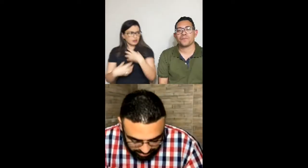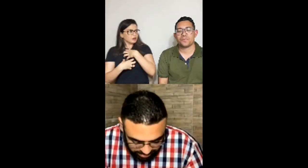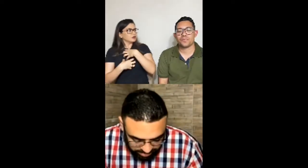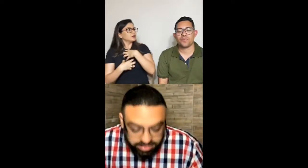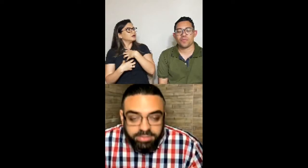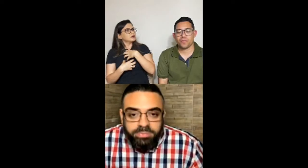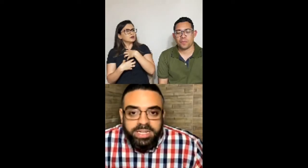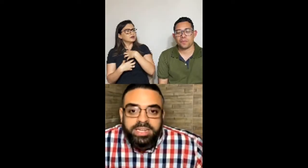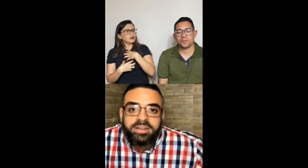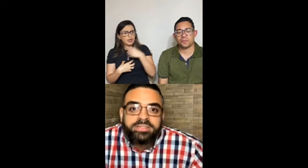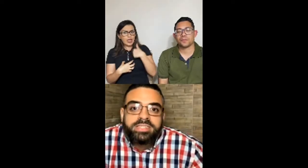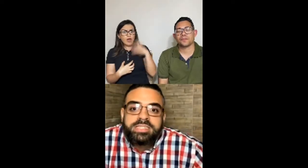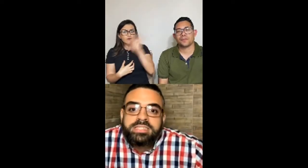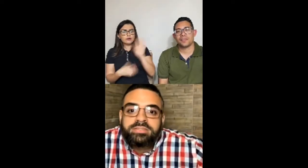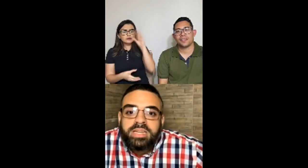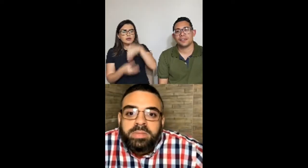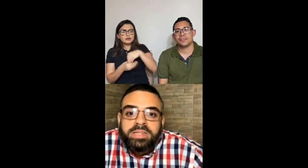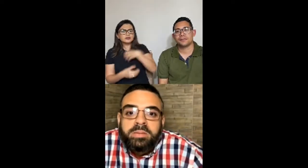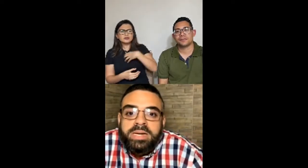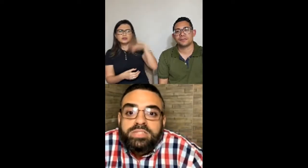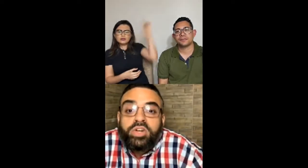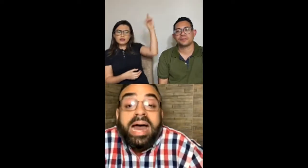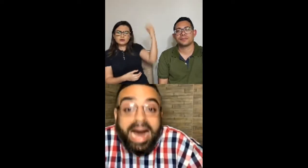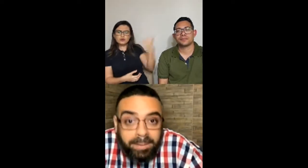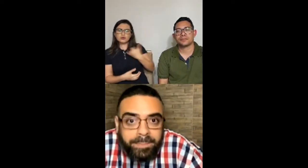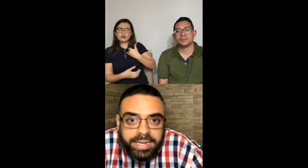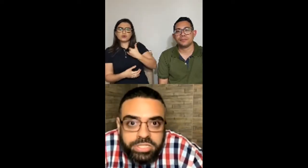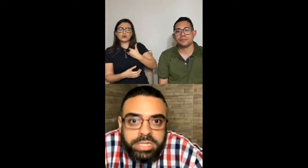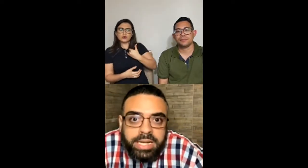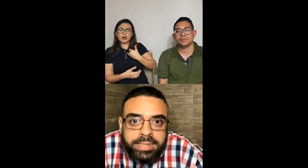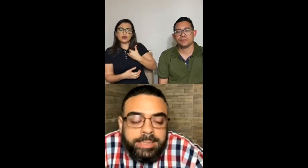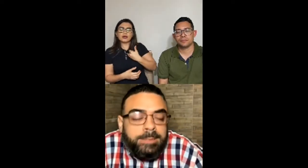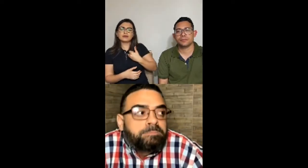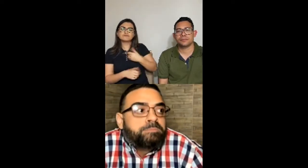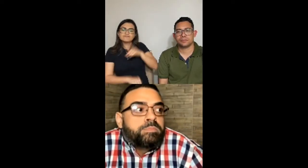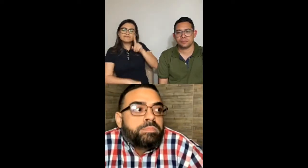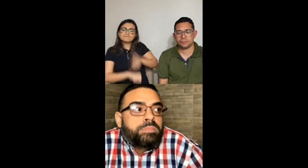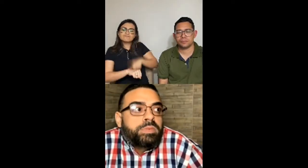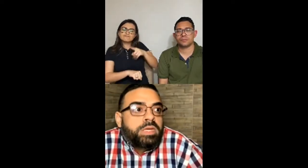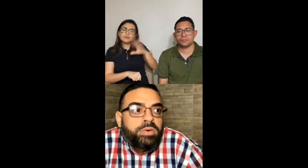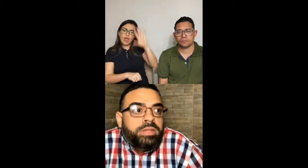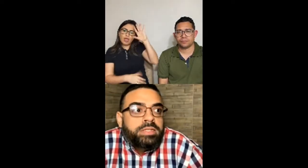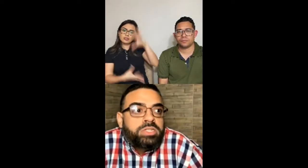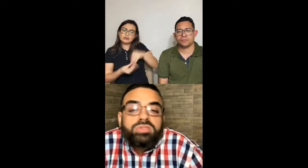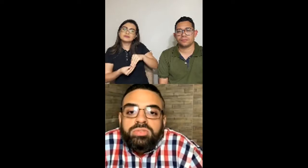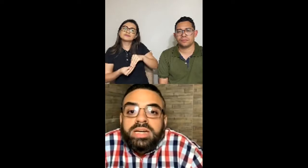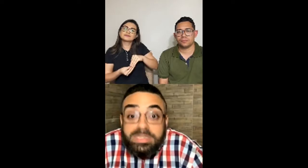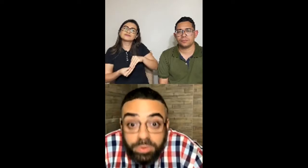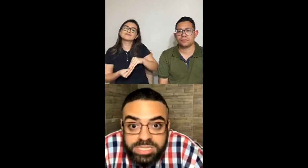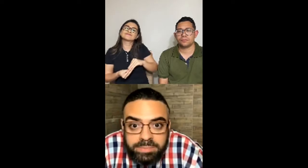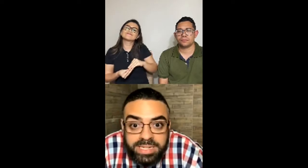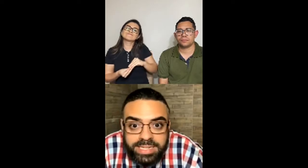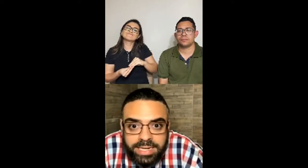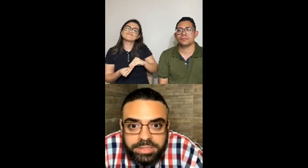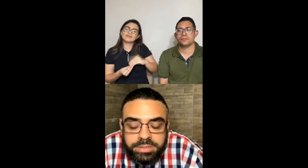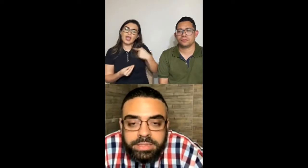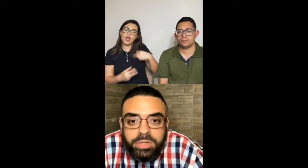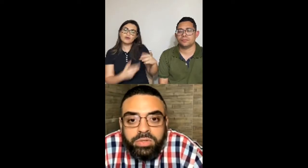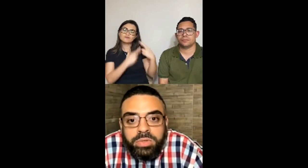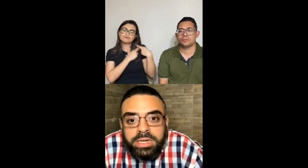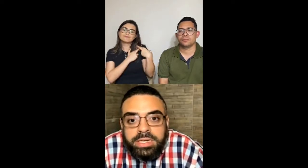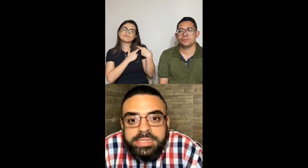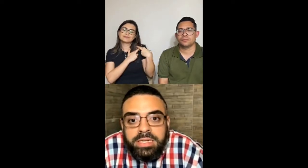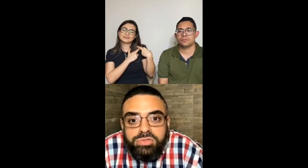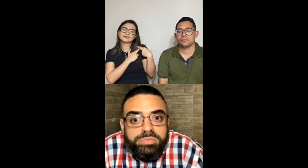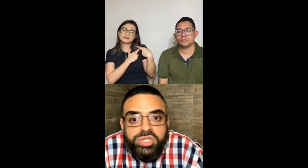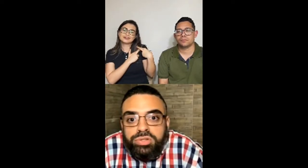estou fazendo jornalismo, entendeu? E aí foi daí que eu brinquei com isso assim, o tempo inteiro, mas foi a partir